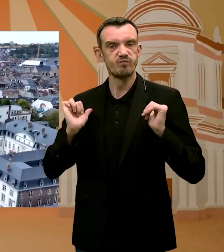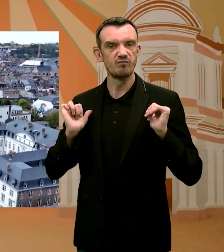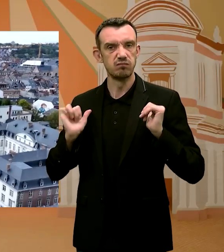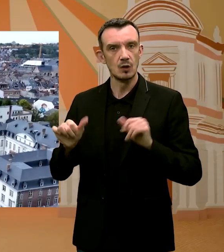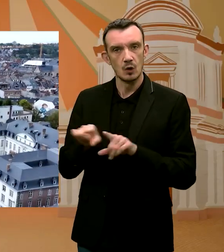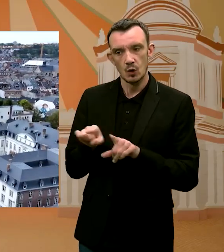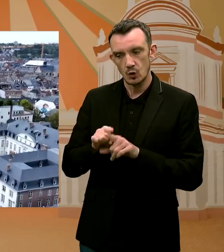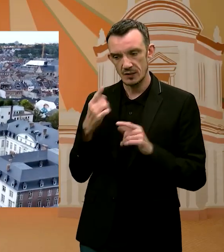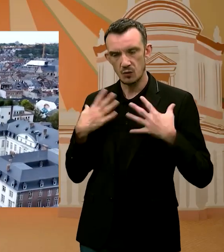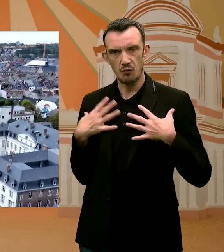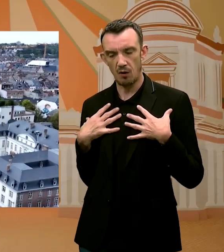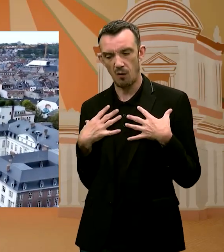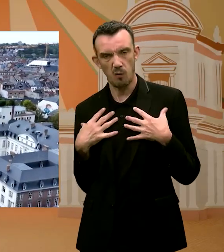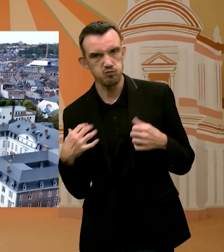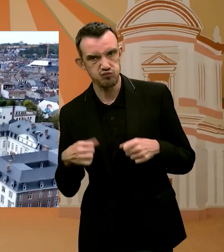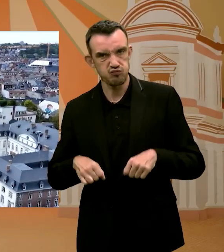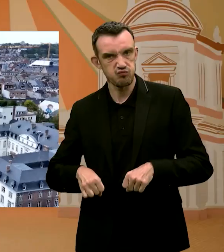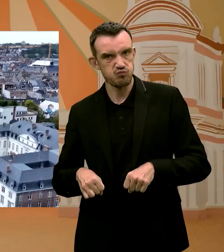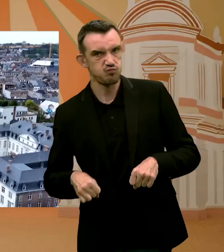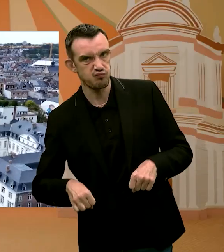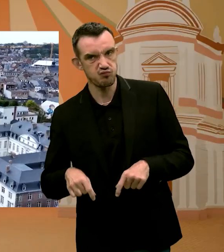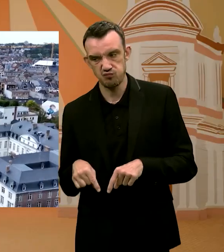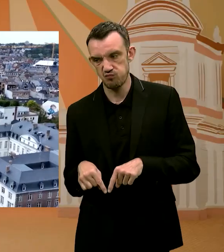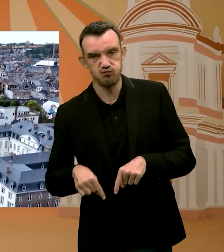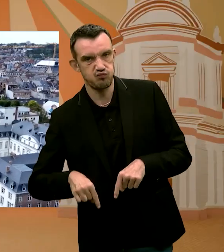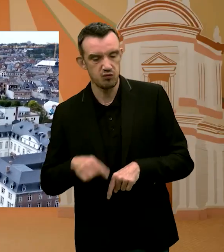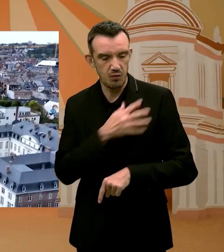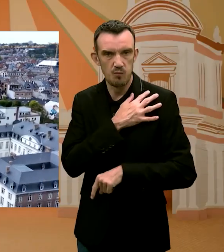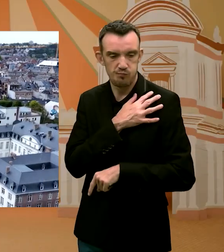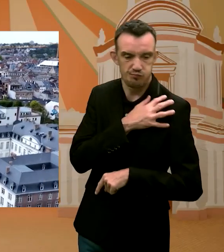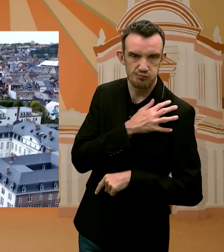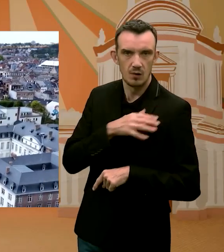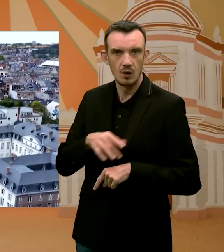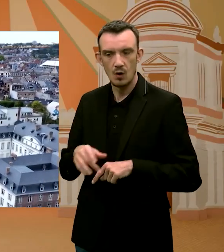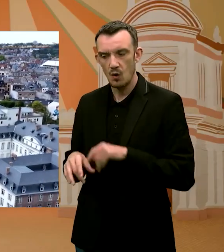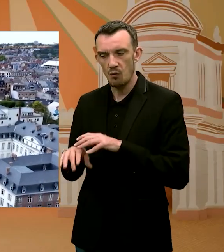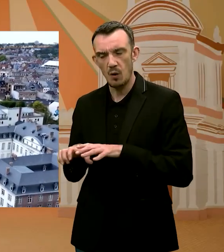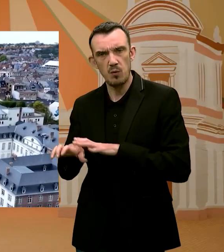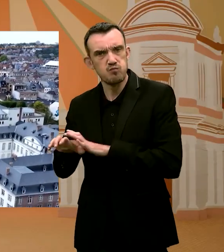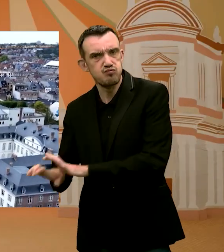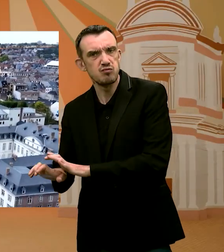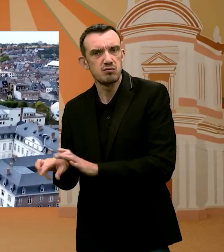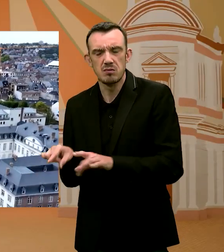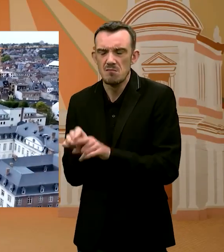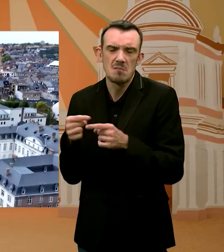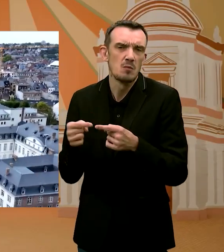corps. Nous, on va plutôt charger avec notre corps. Moi, je chargeais toujours avec mon corps, parce que j'avoue que mon niveau d'échasse n'était pas exceptionnel. Des gens comme Justin Zenski,